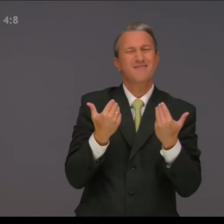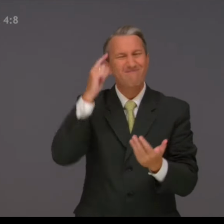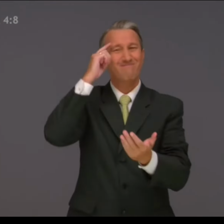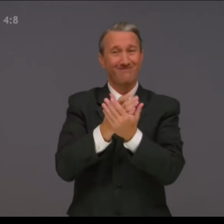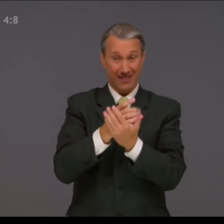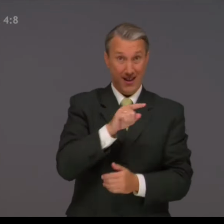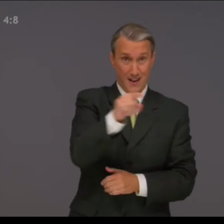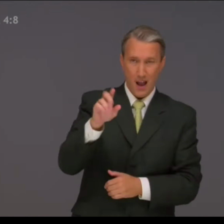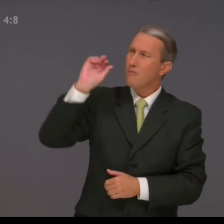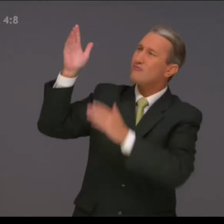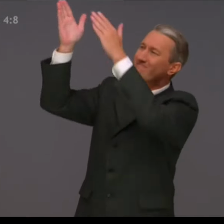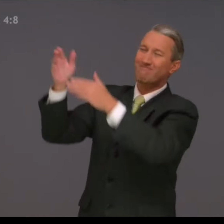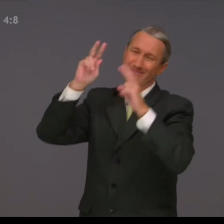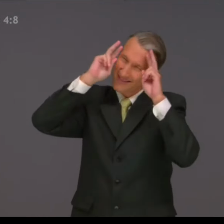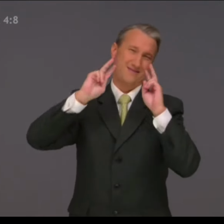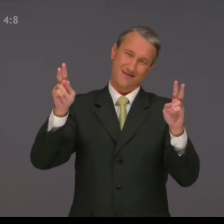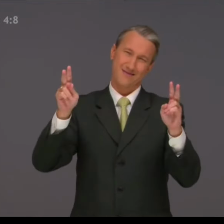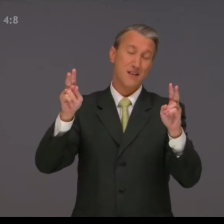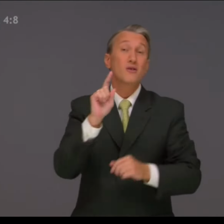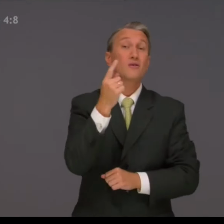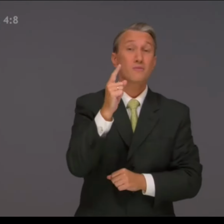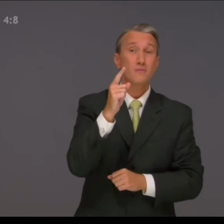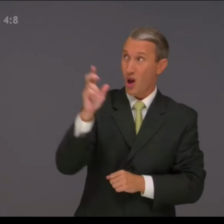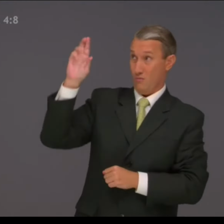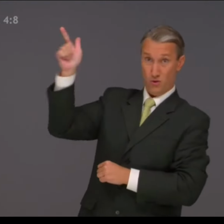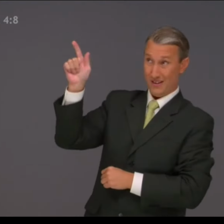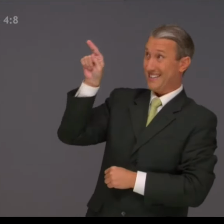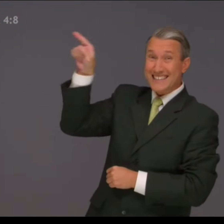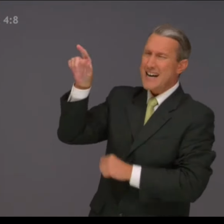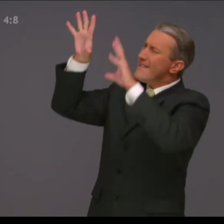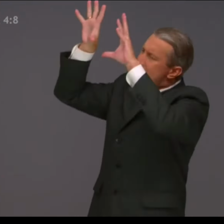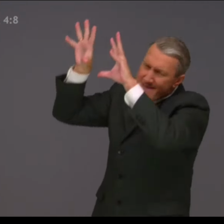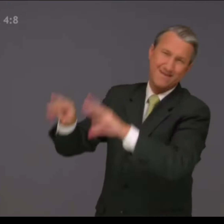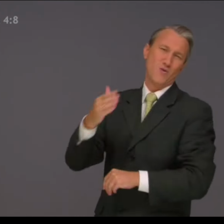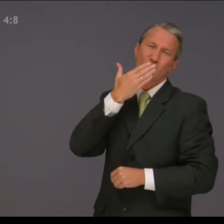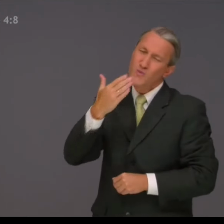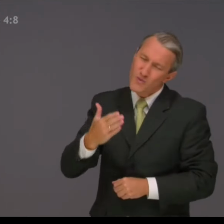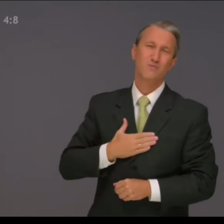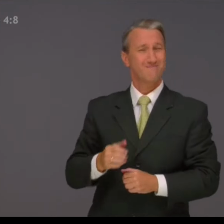Evet, bana ne? Şu blowback özelliği yoktur. Üst kıza hareket etmez.